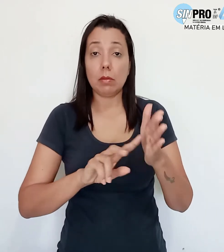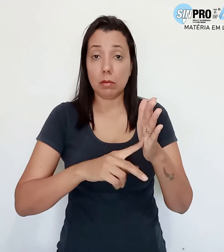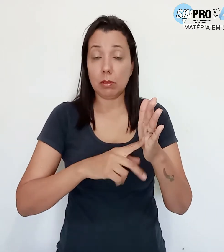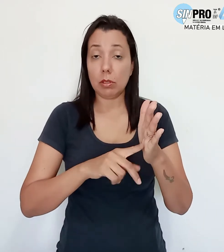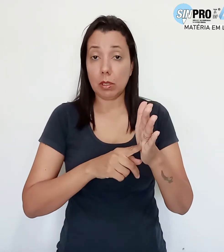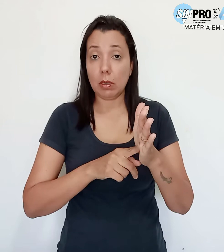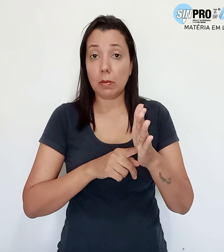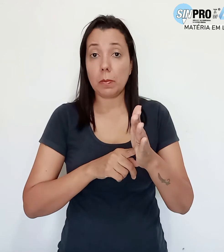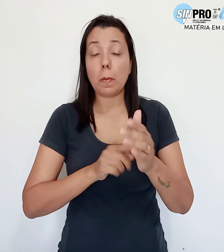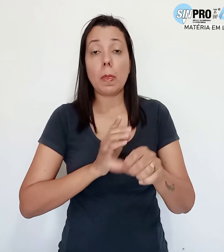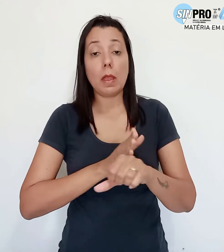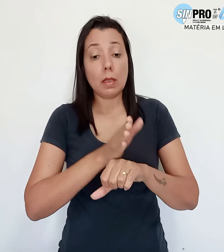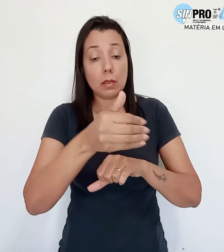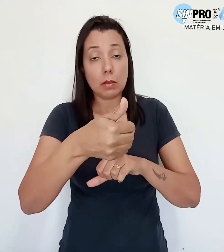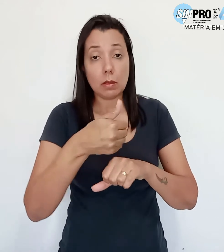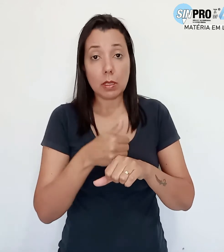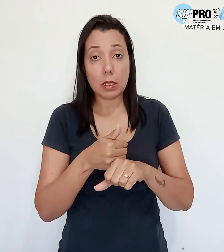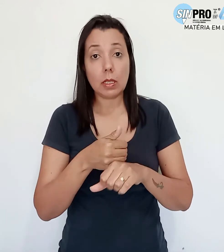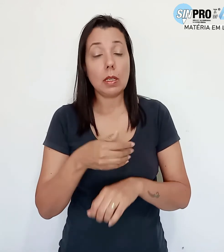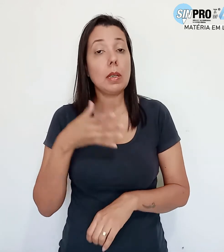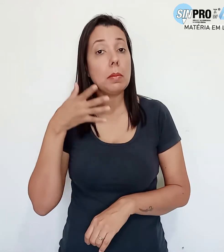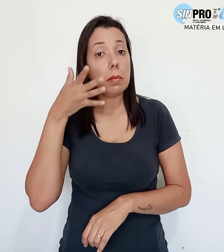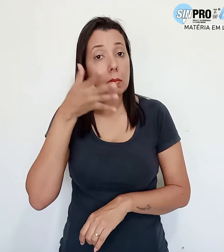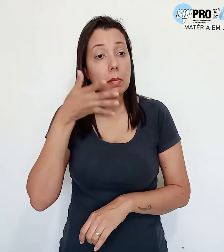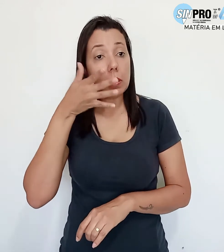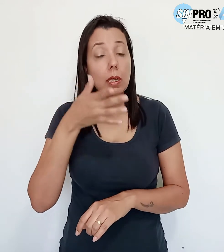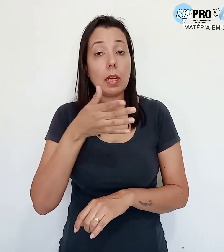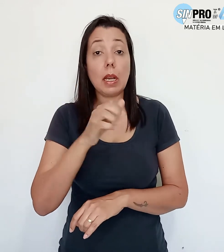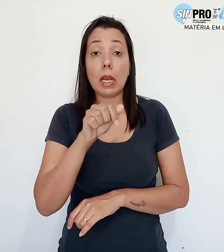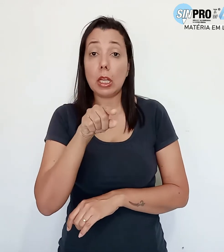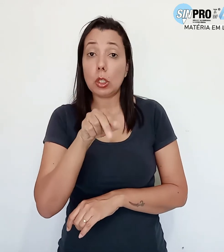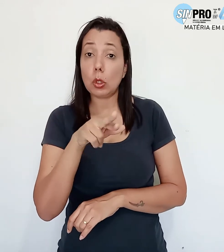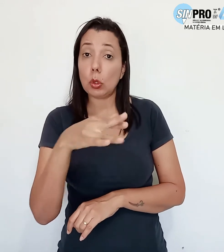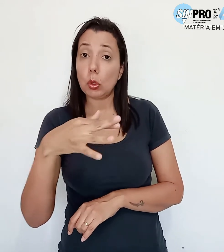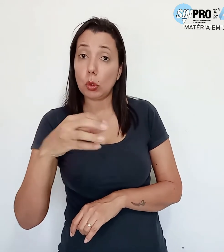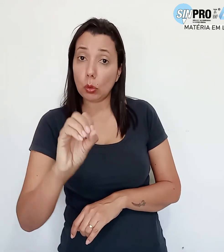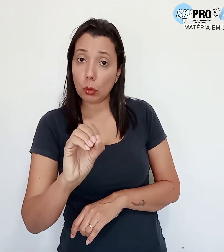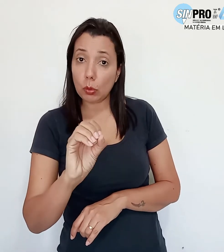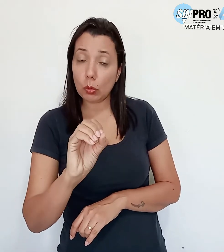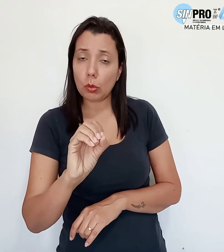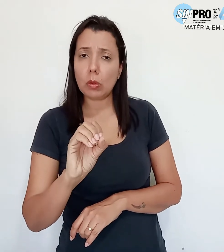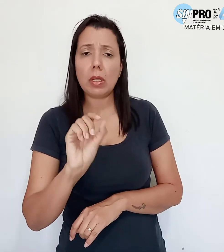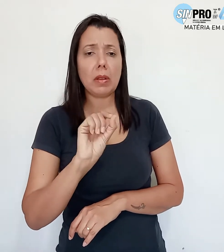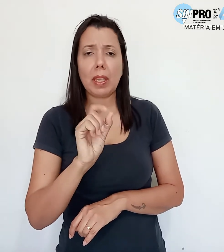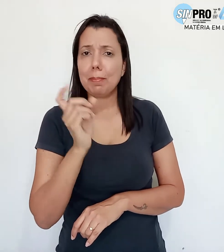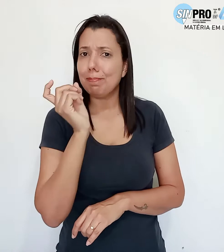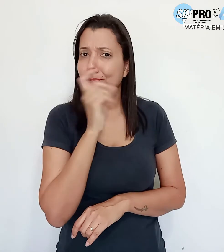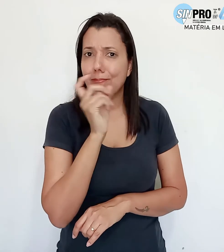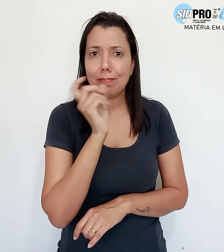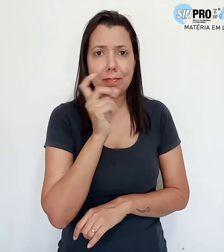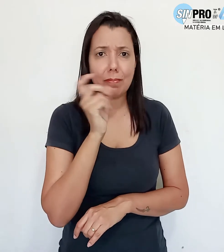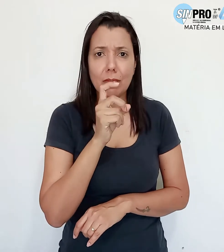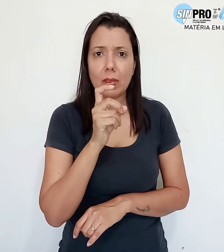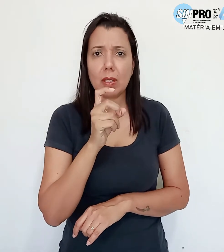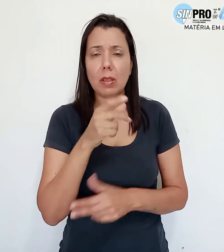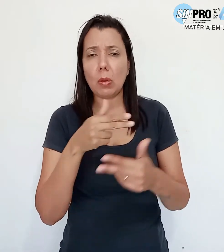de Assessoria Parlamentar, DIAP, Antônio Augusto de Queiroz, isso é mentira. Questões